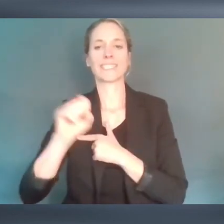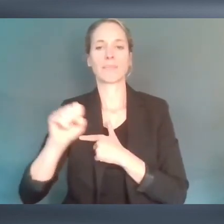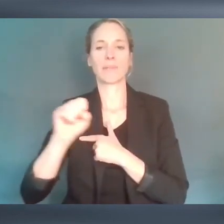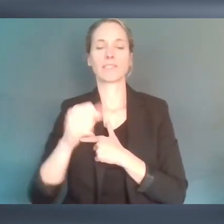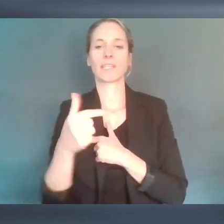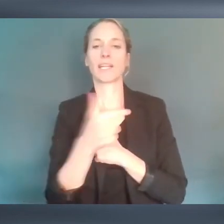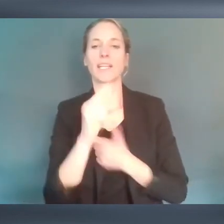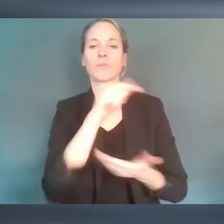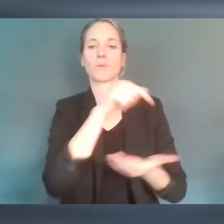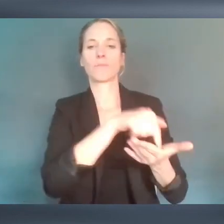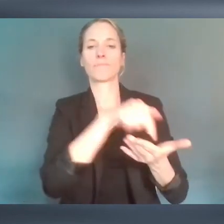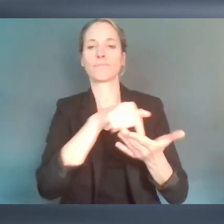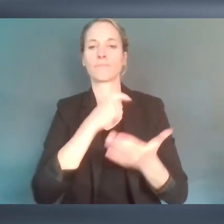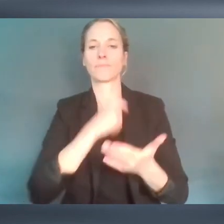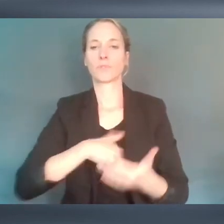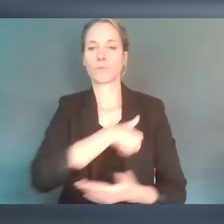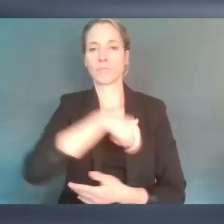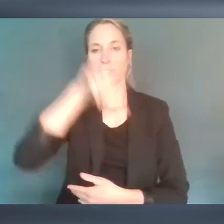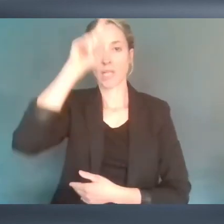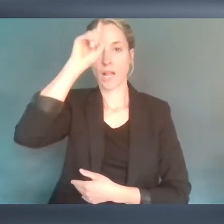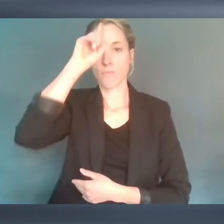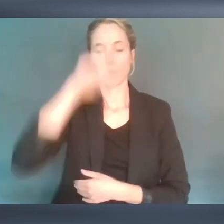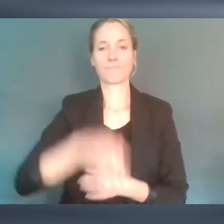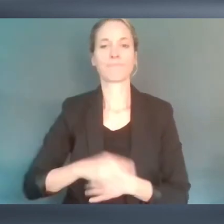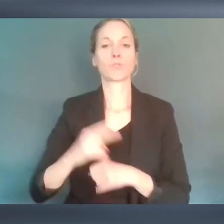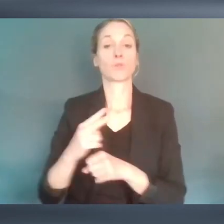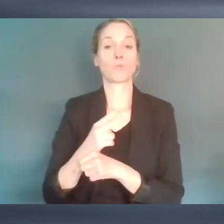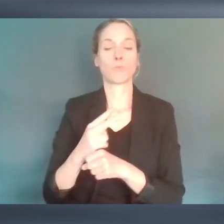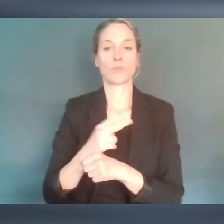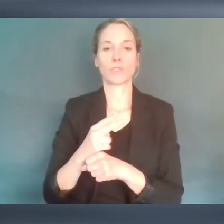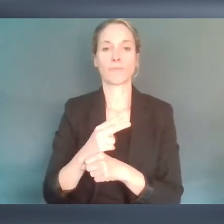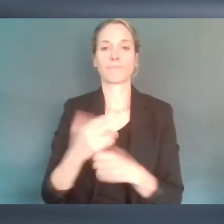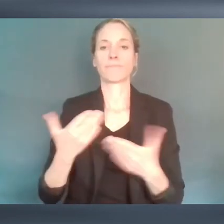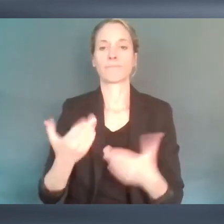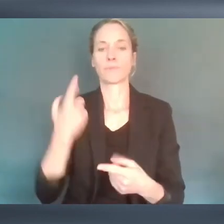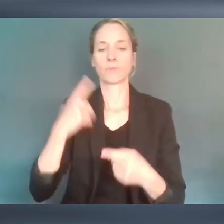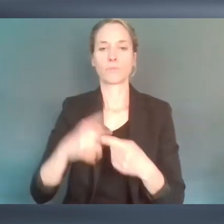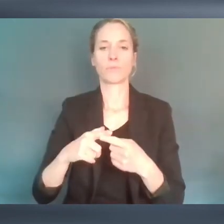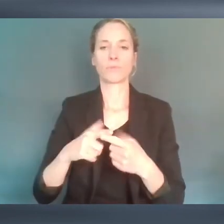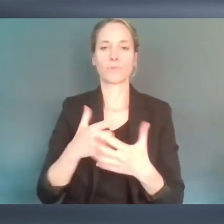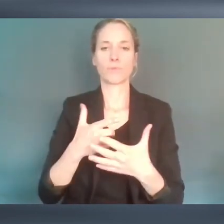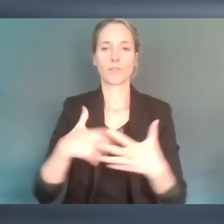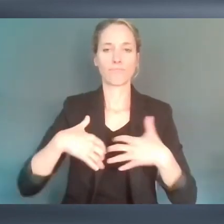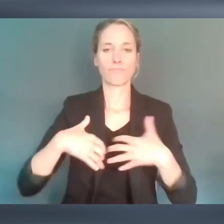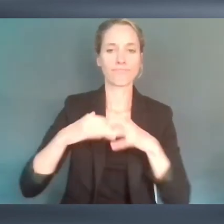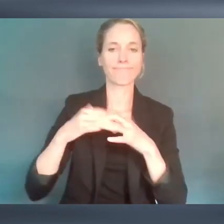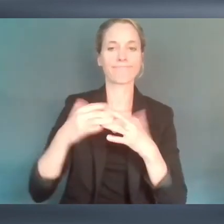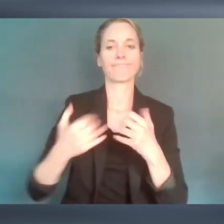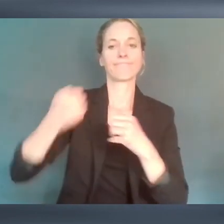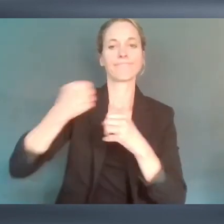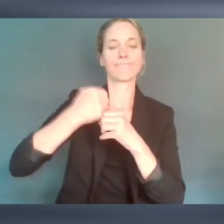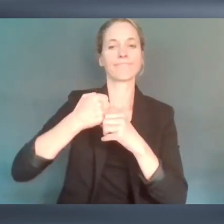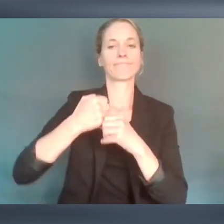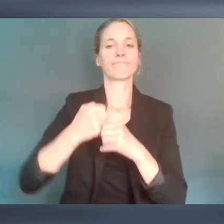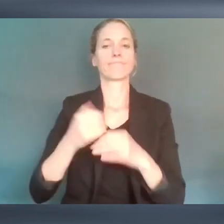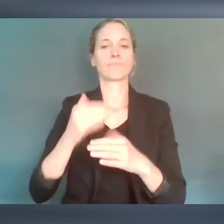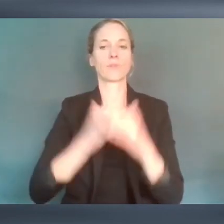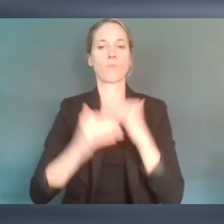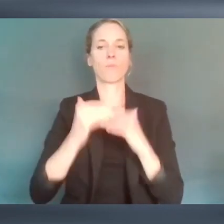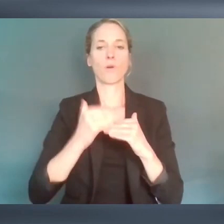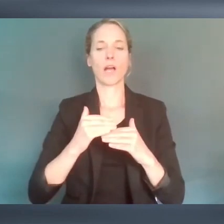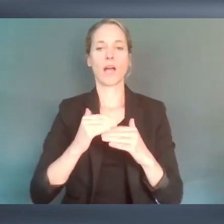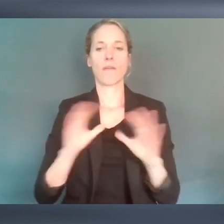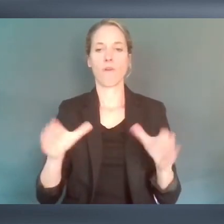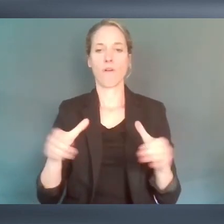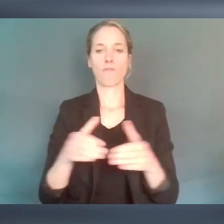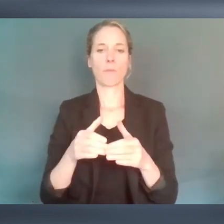Ce projet est de réaliser, de monter et de donner des formations, un programme de formation sous forme de